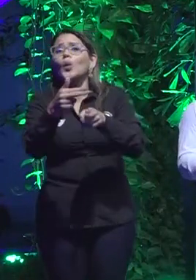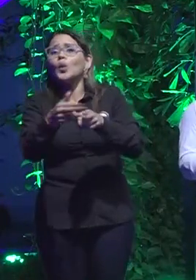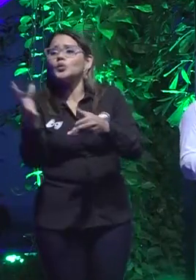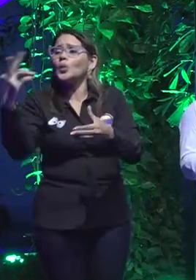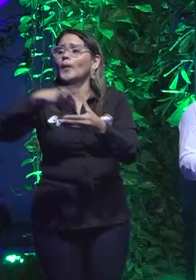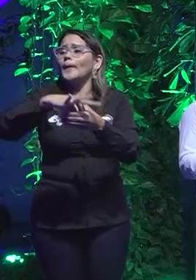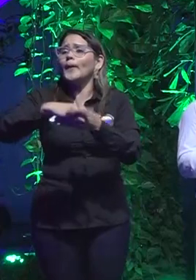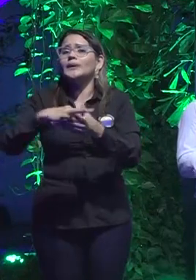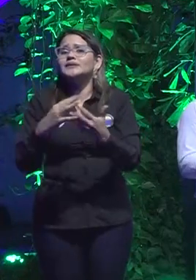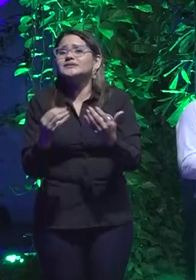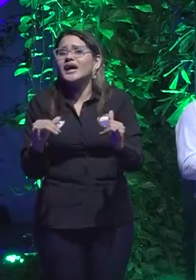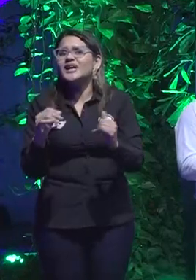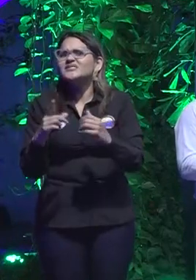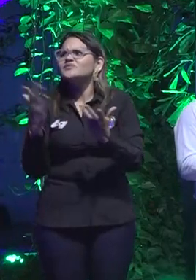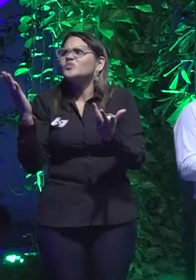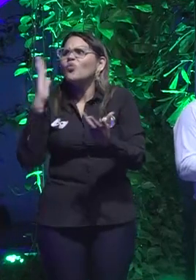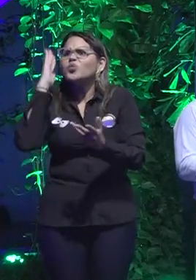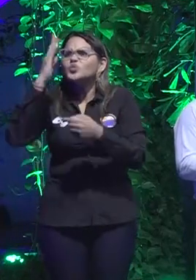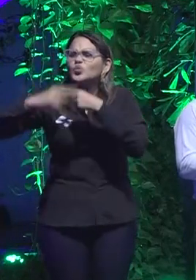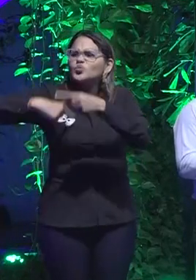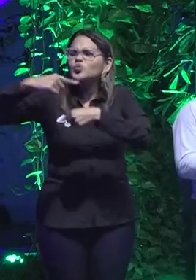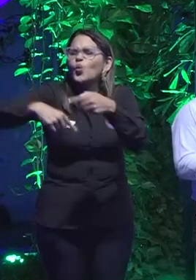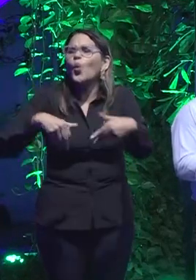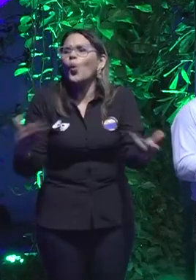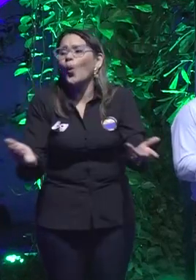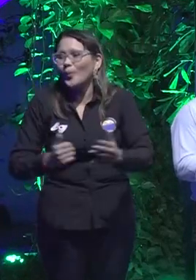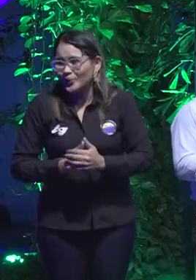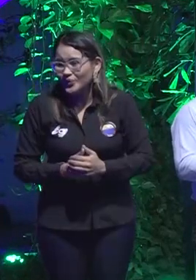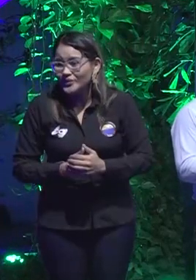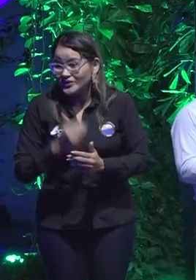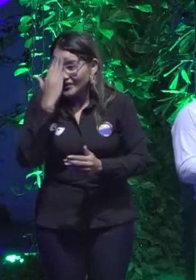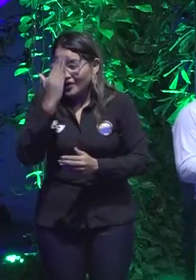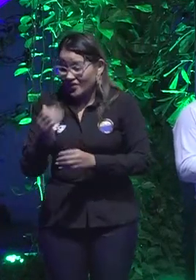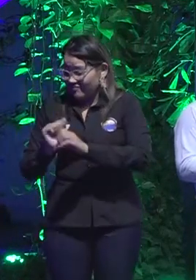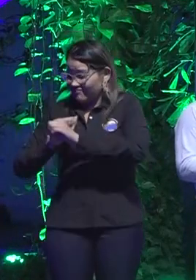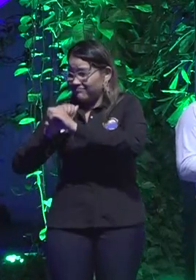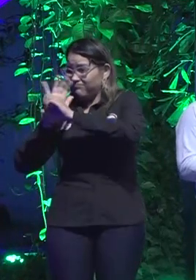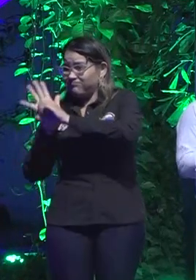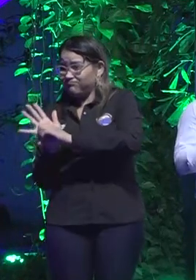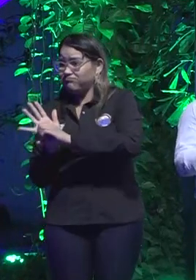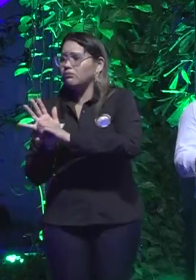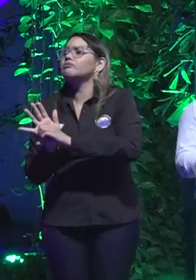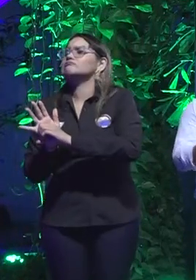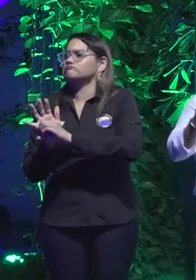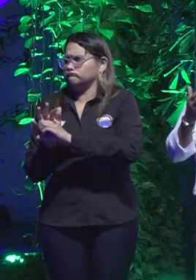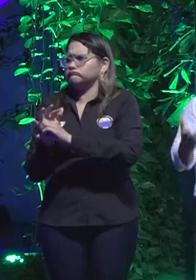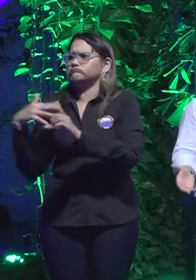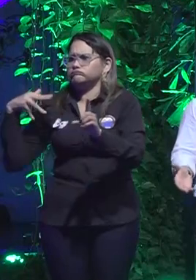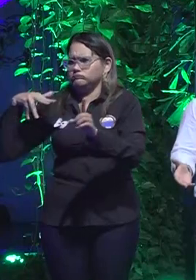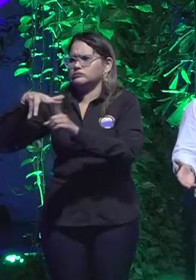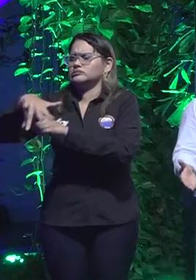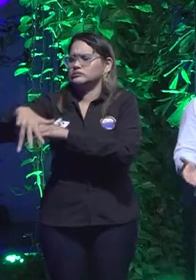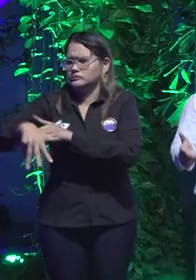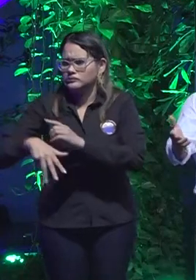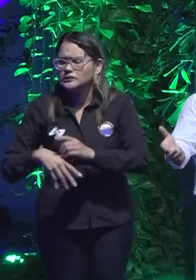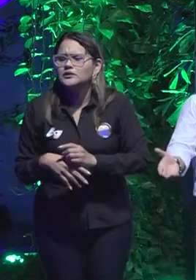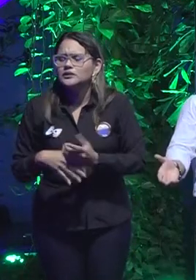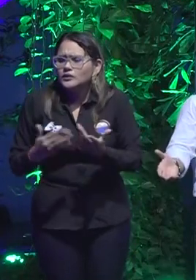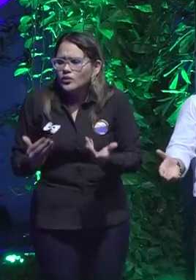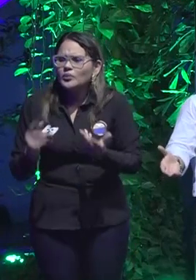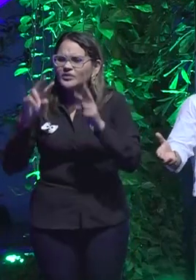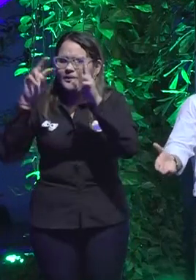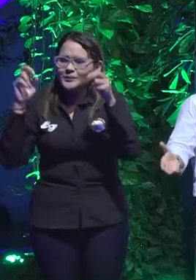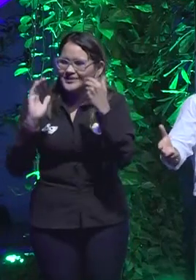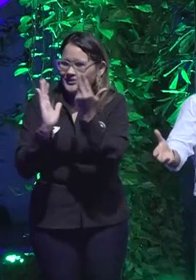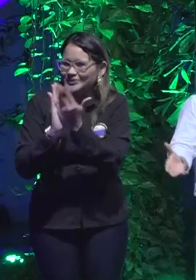en las futuras generaciones. Las brechas que tenemos por la pandemia en términos de calidad educativa, un departamento que lleva muy mal, pues dicen